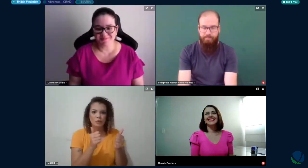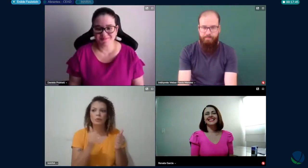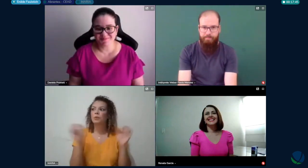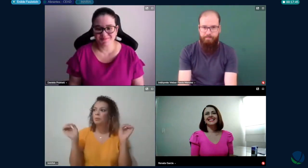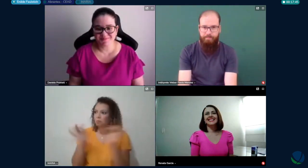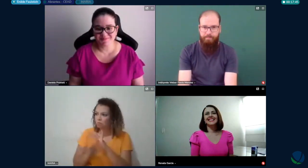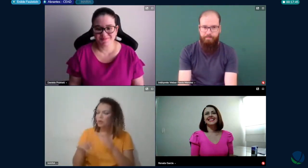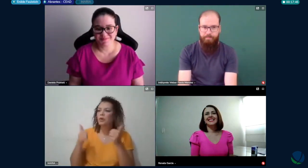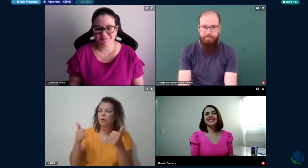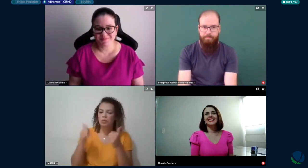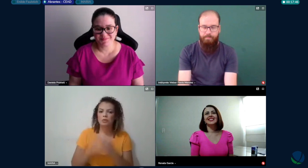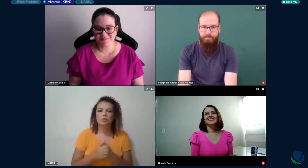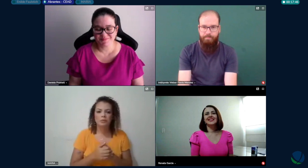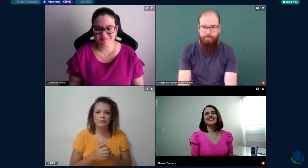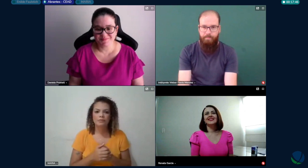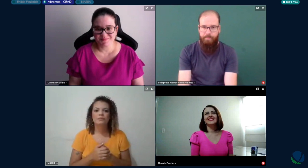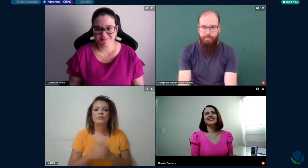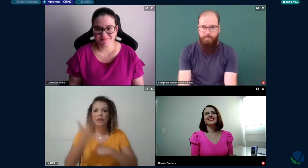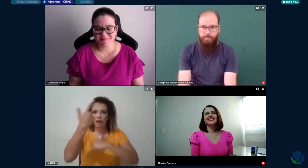Hein?